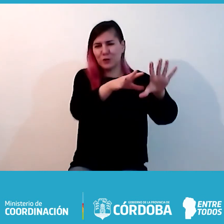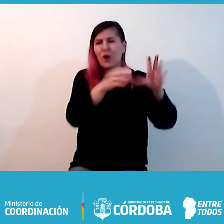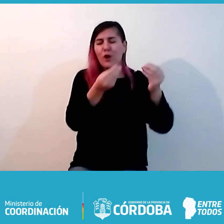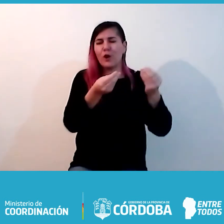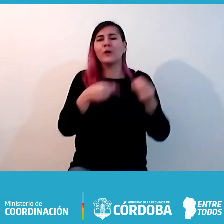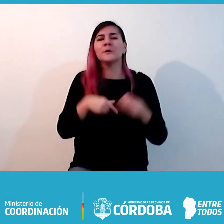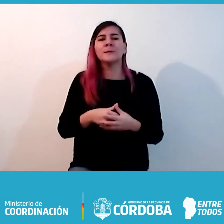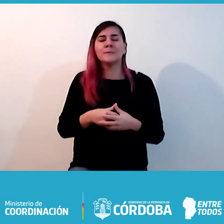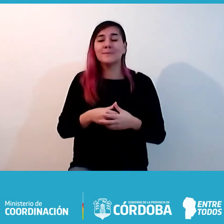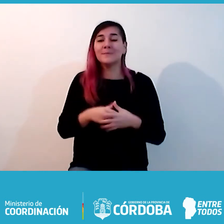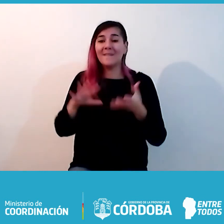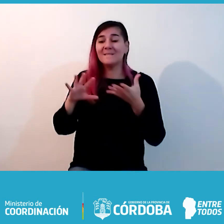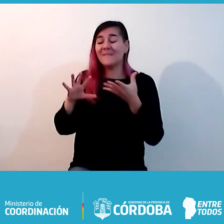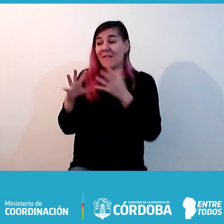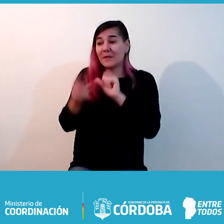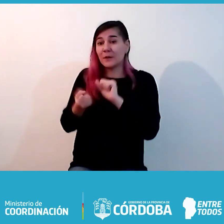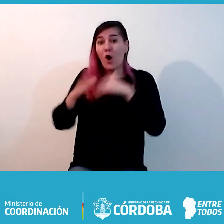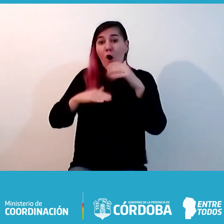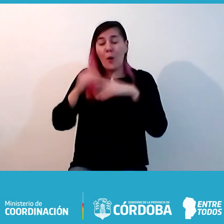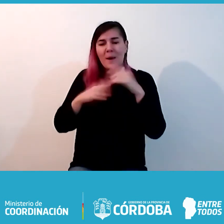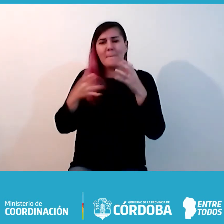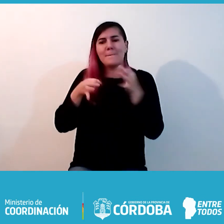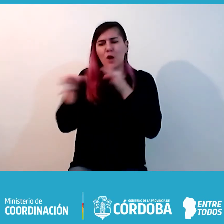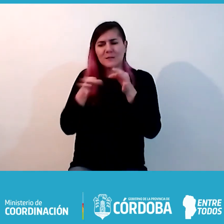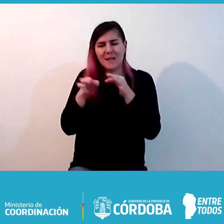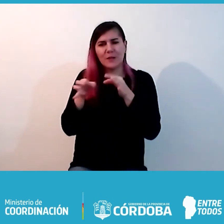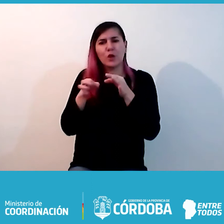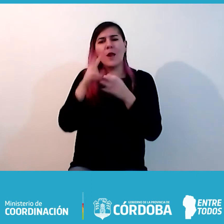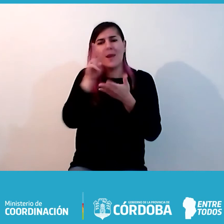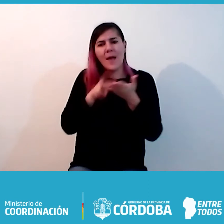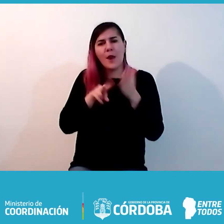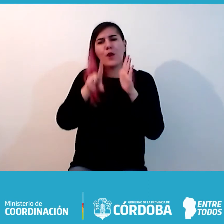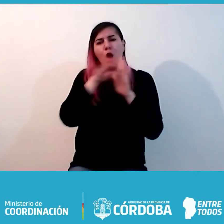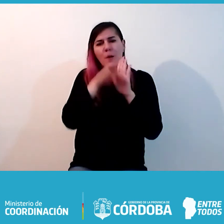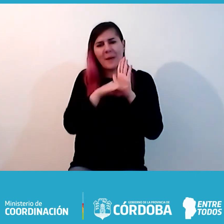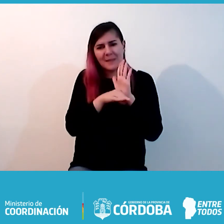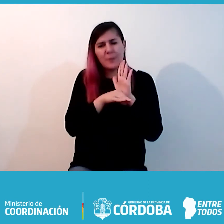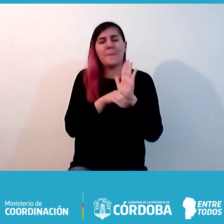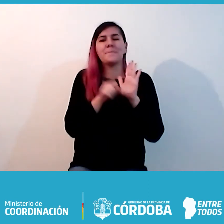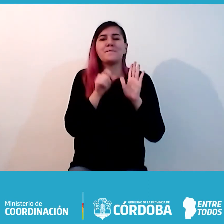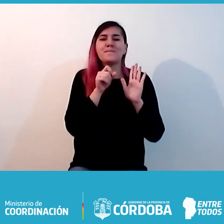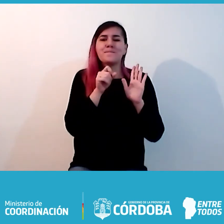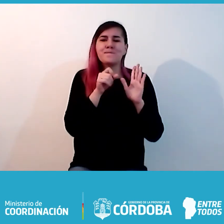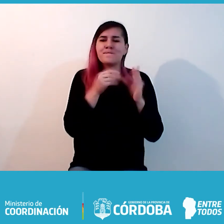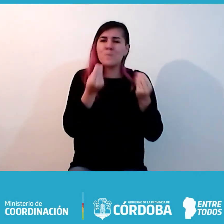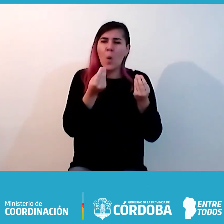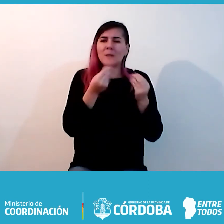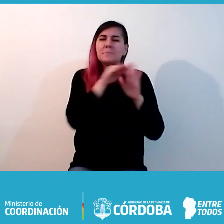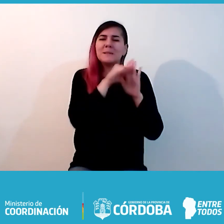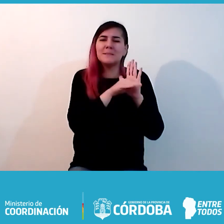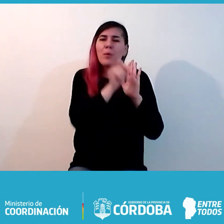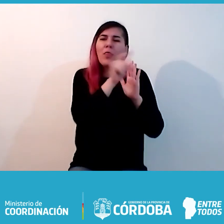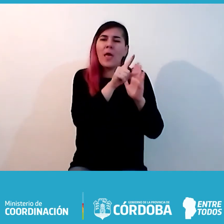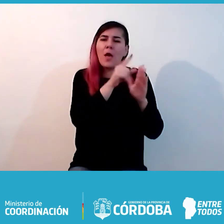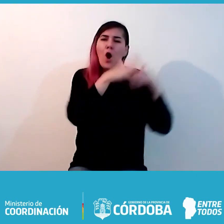justa afectándose a una obra y realización de un proyecto. Ley normativa provincial de tasación citada. ¿Cuáles son los principios de esta